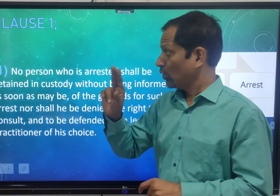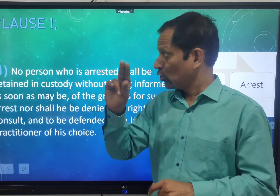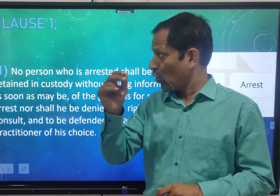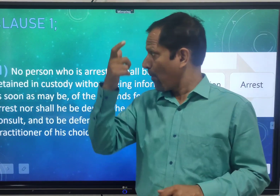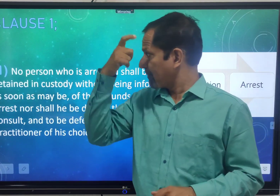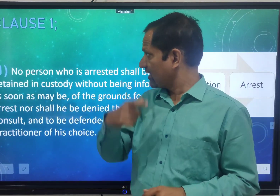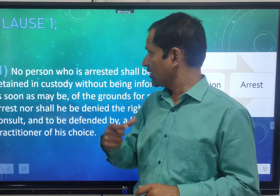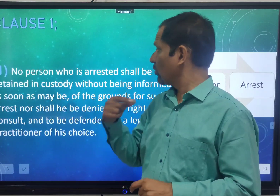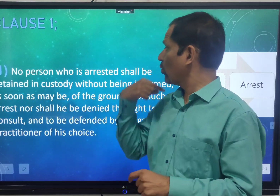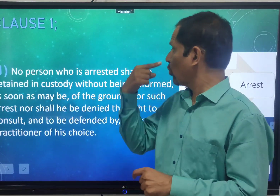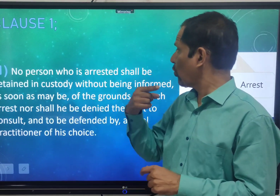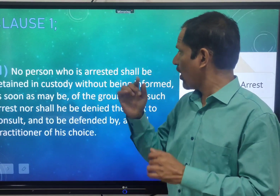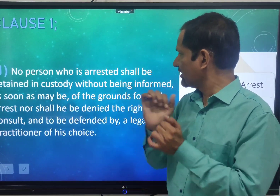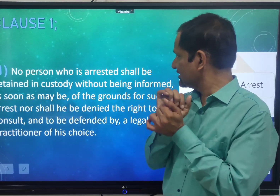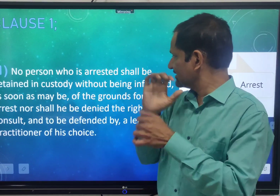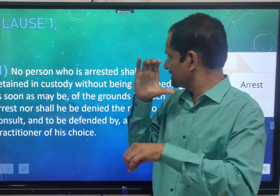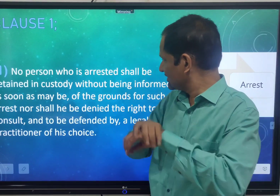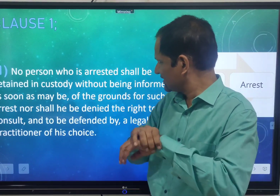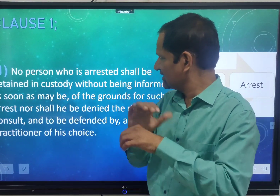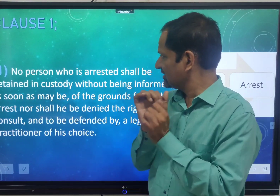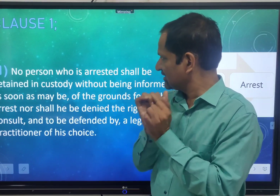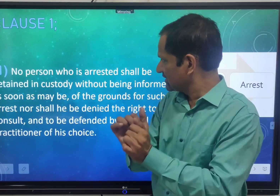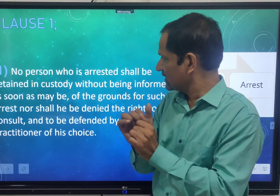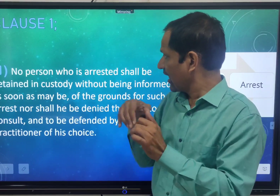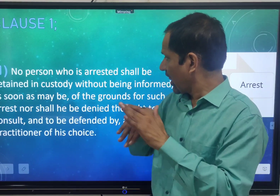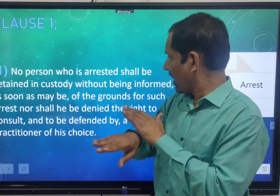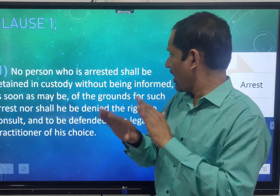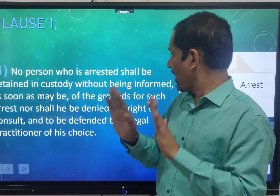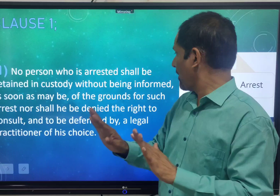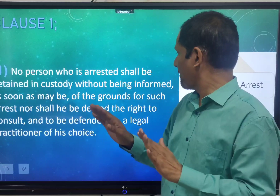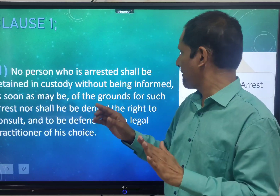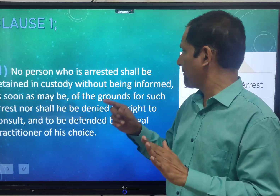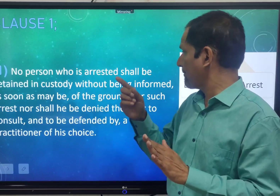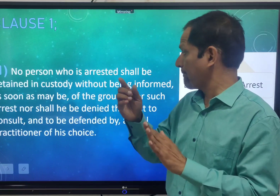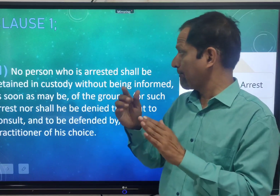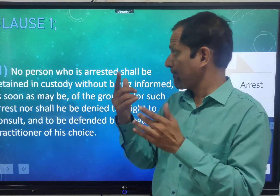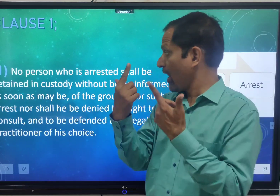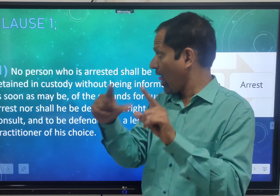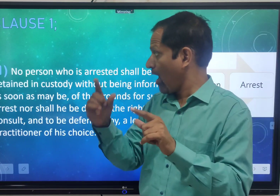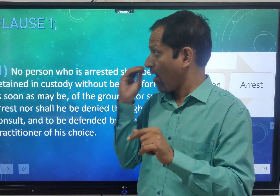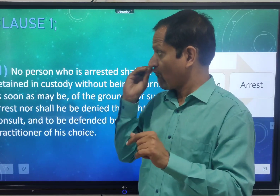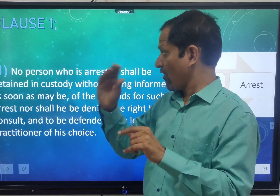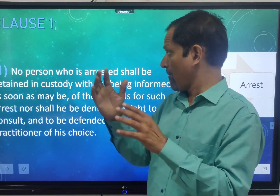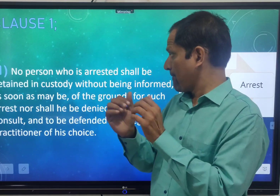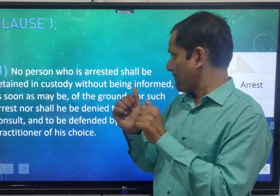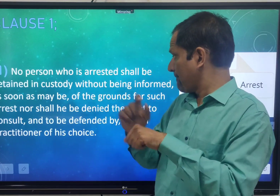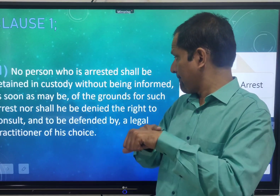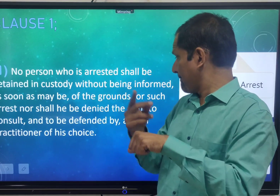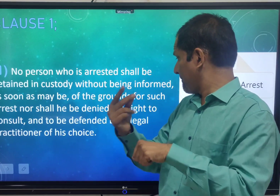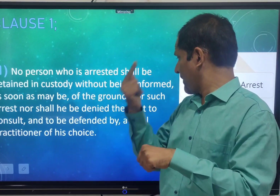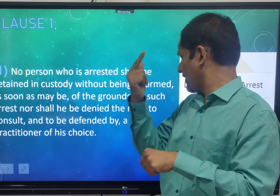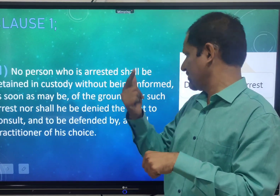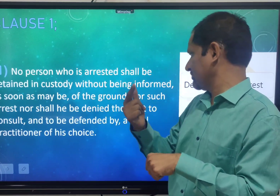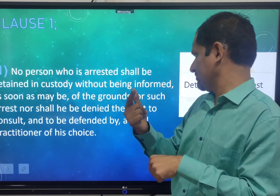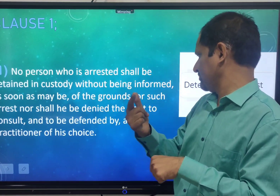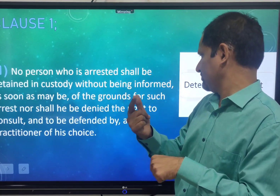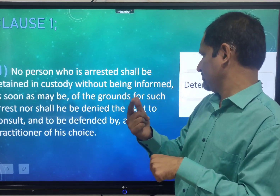नो पर्सन हु इज़ अरेस्टेड शैल बी डिटेन्ड इन कस्टडी विदाउट बीइंग